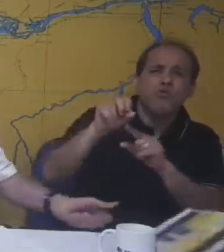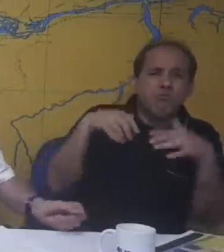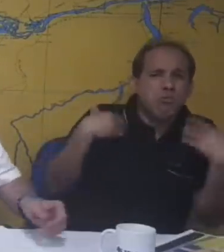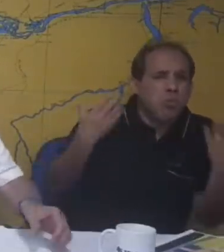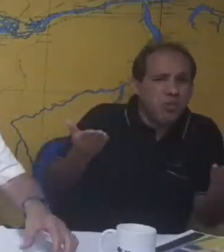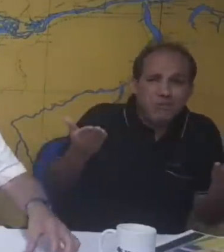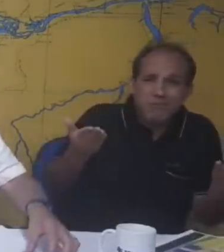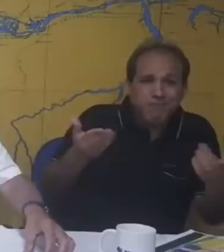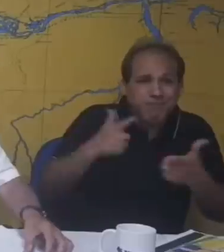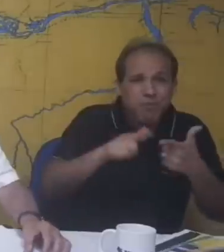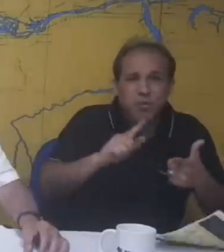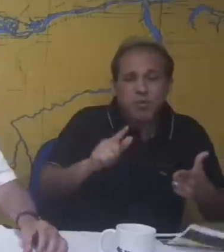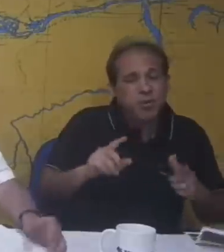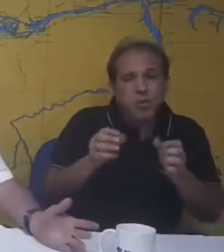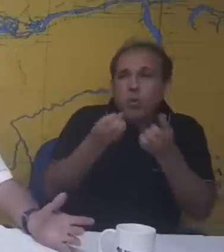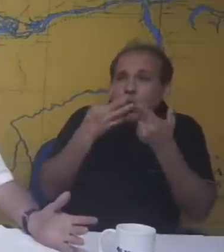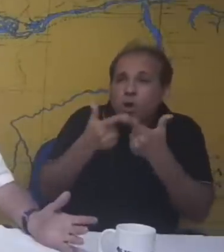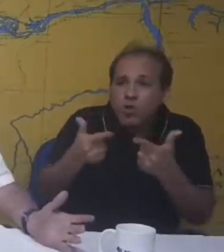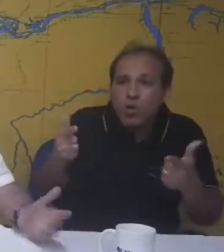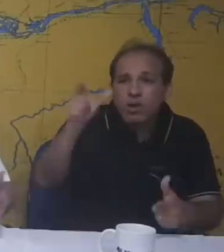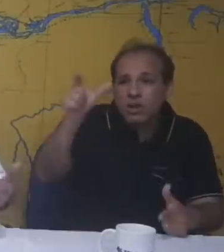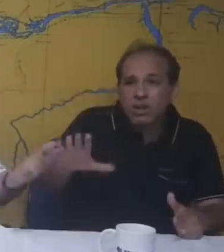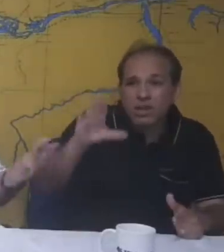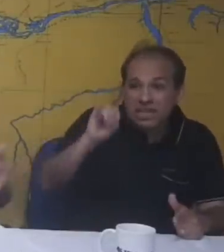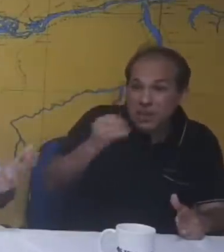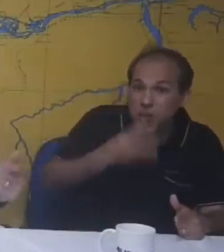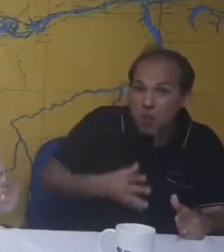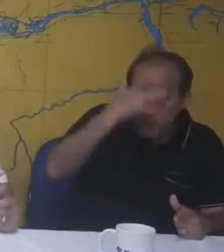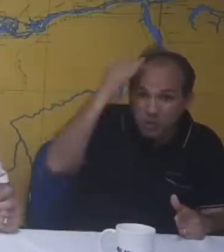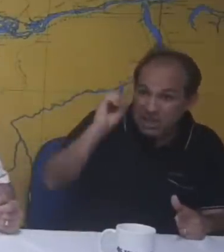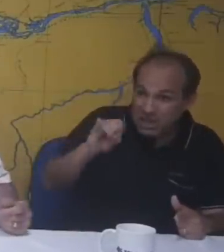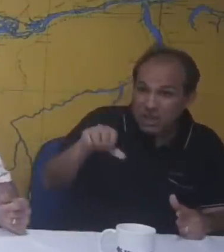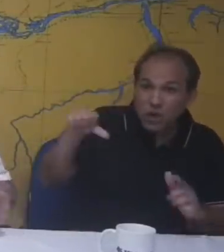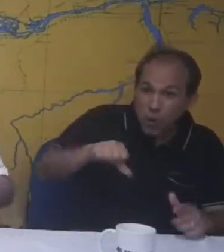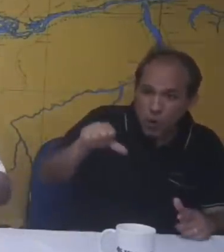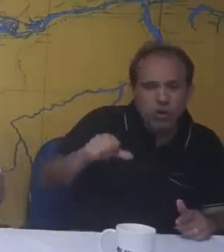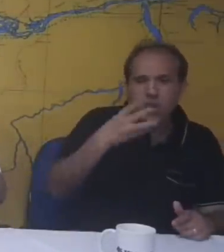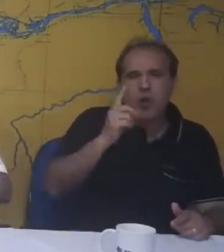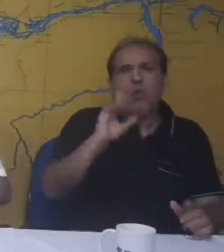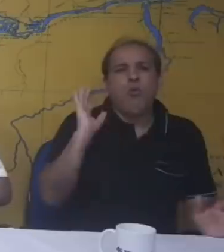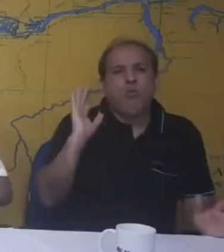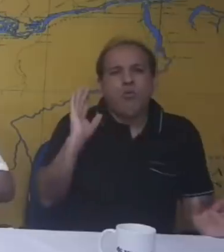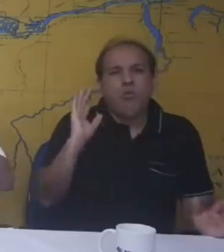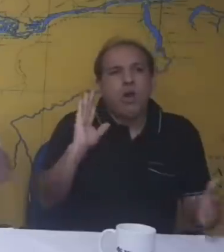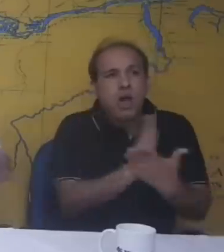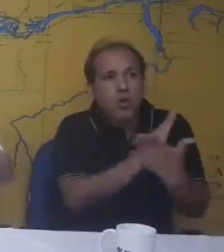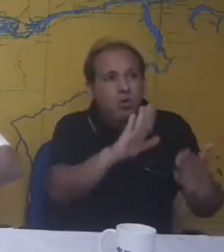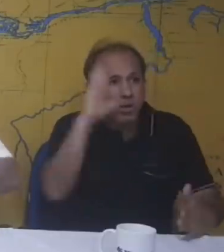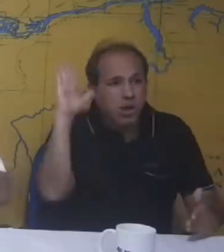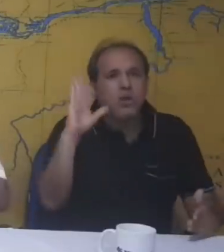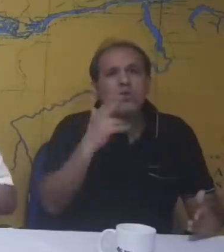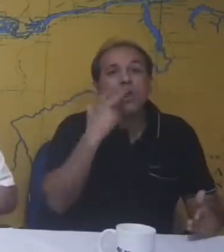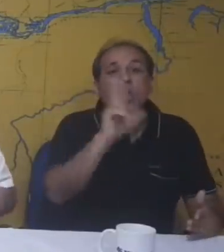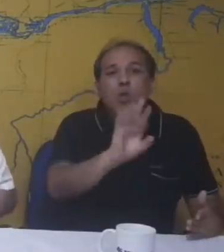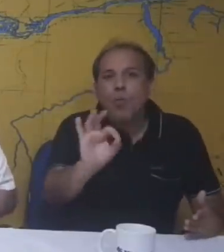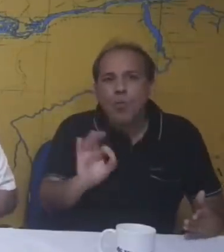bem. Boa sorte ao candidato, se for uma boa pessoa. Caso contrário, não está valendo esse apoio. Tem alguns candidatos pelo Brasil, não vou citar nomes